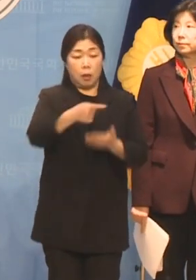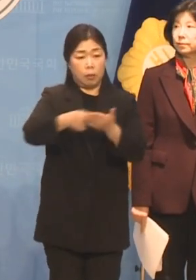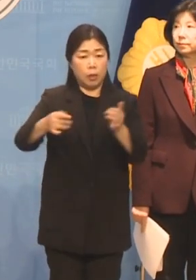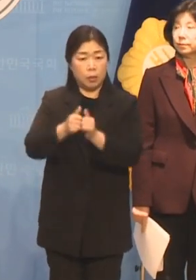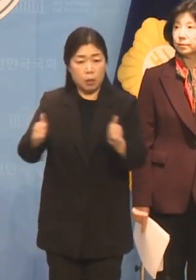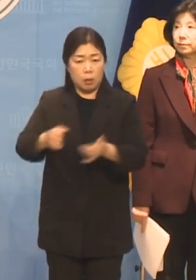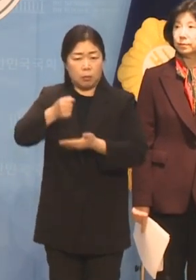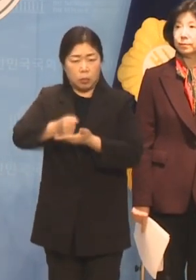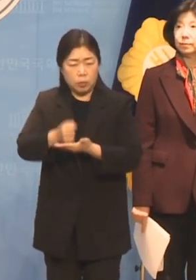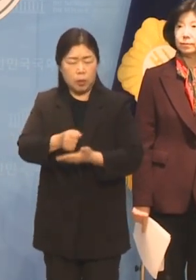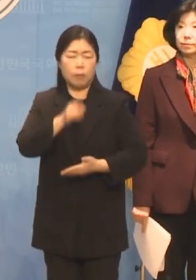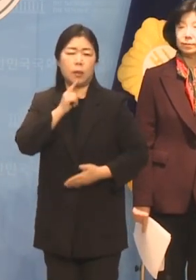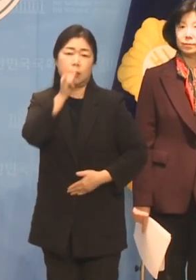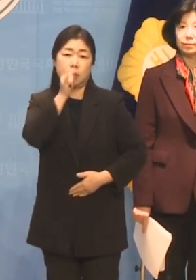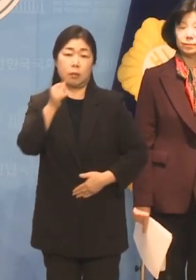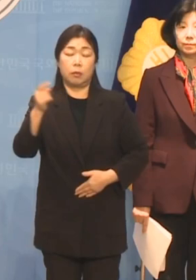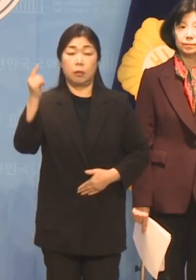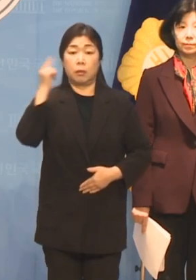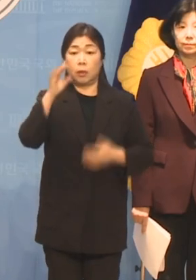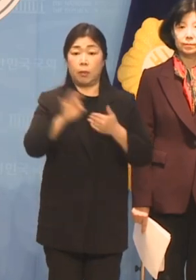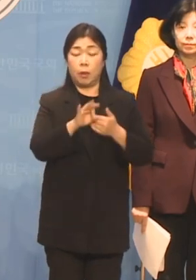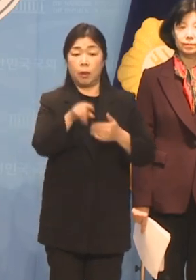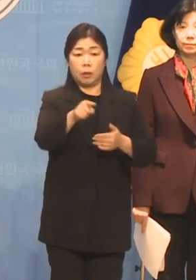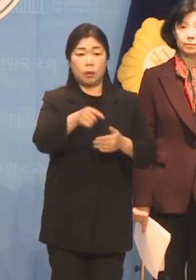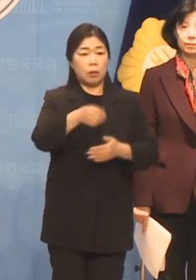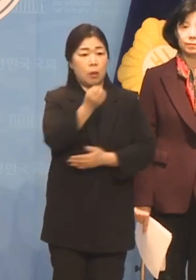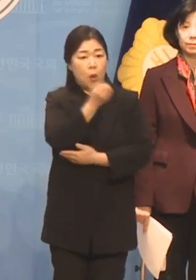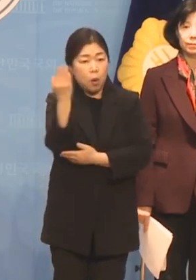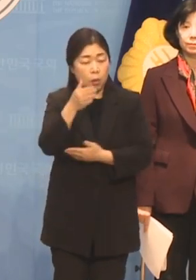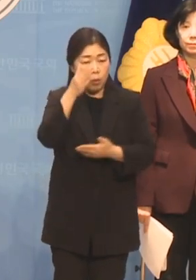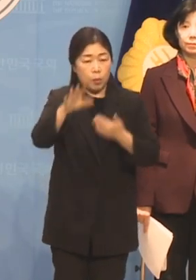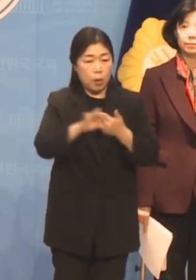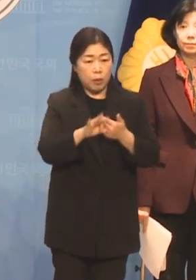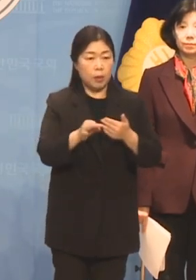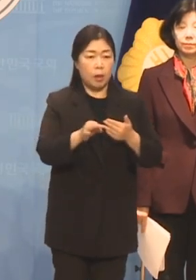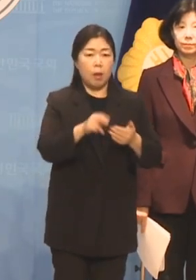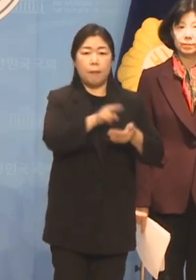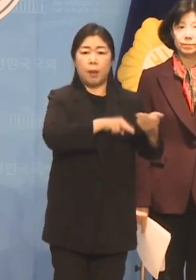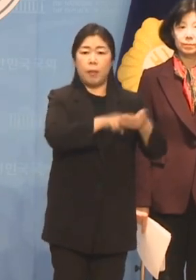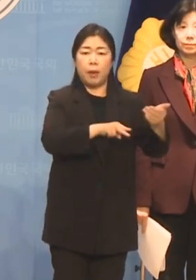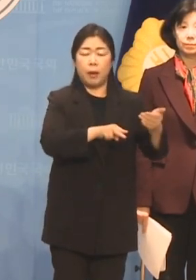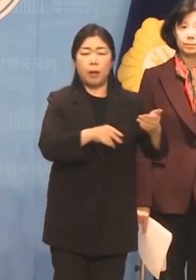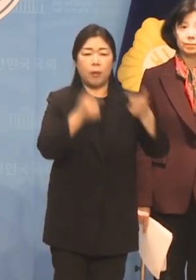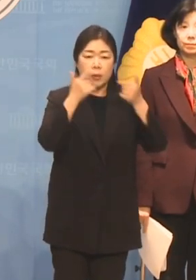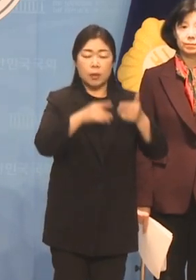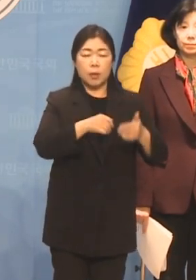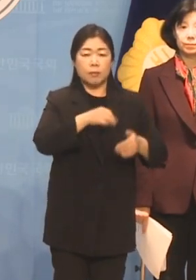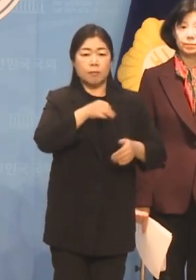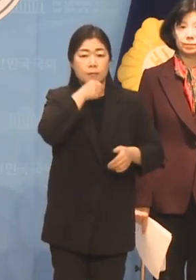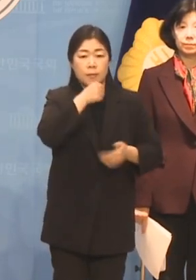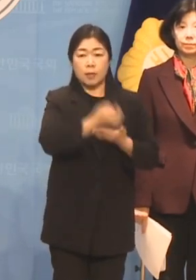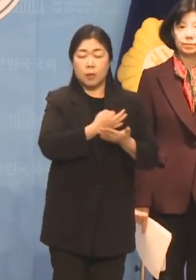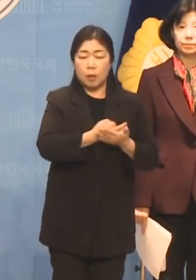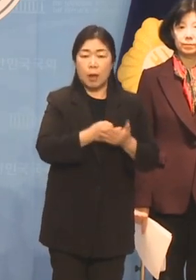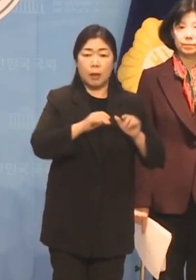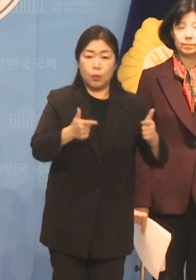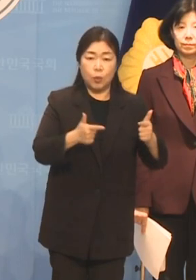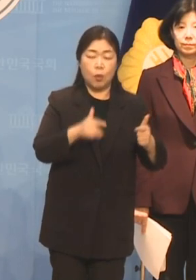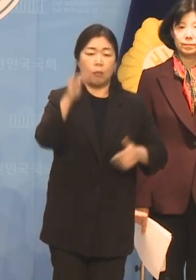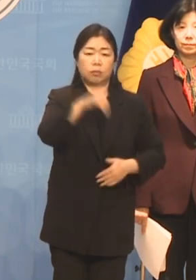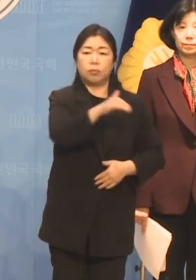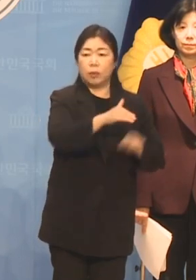피해자들도 호소하고 있습니다. 이 사건을 언론에서는 불안전 판매로 다루고 있는데 불안전 판매가 아니라